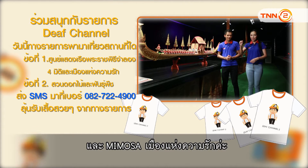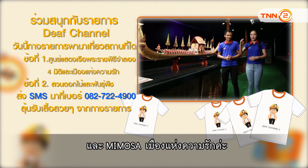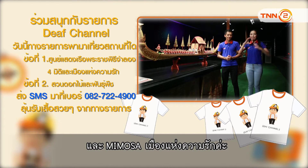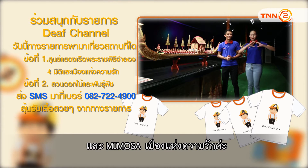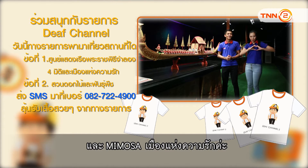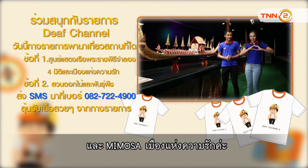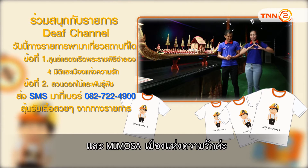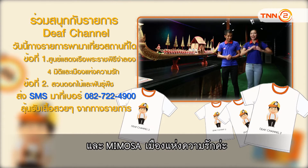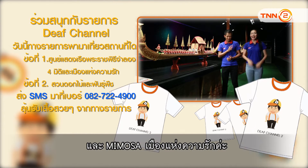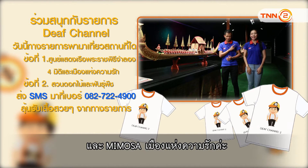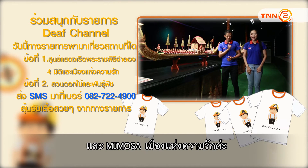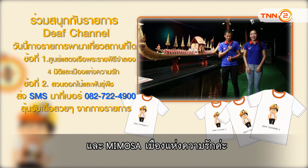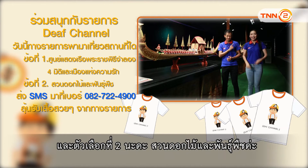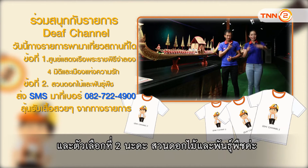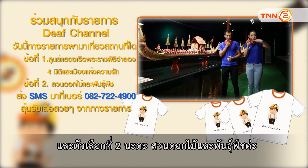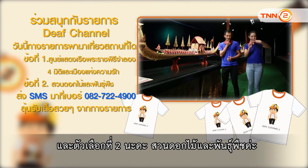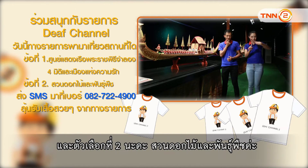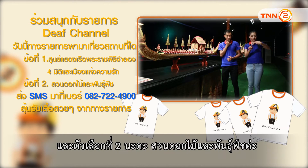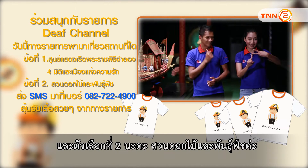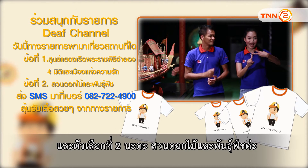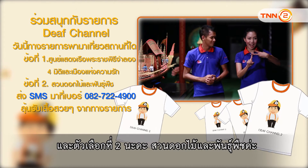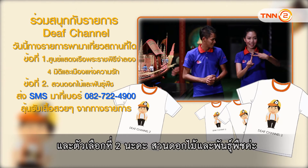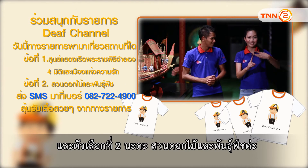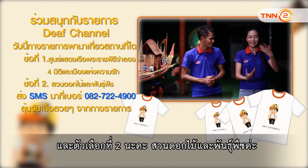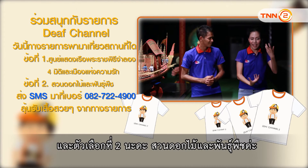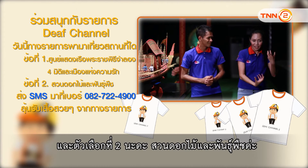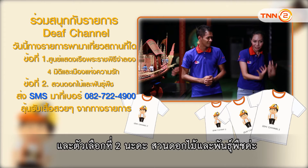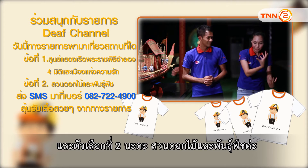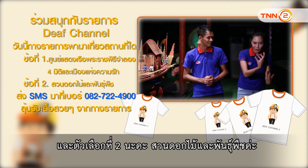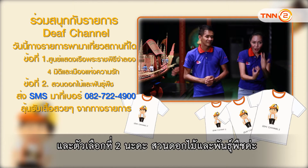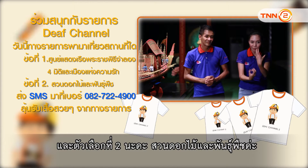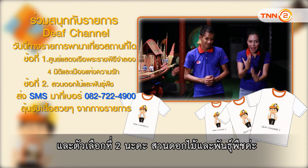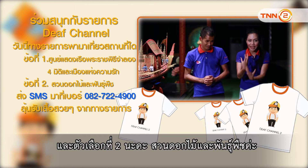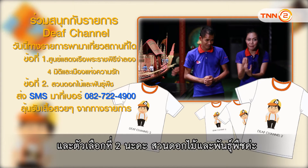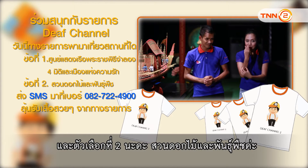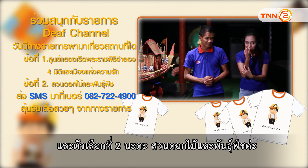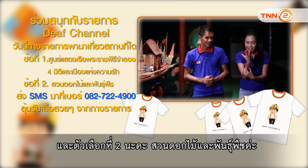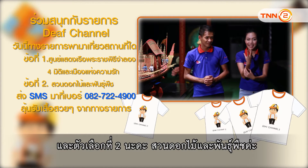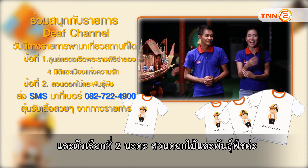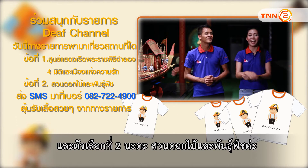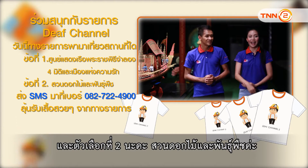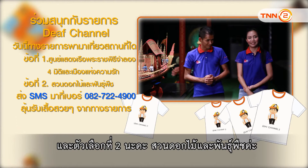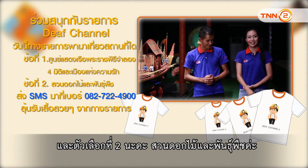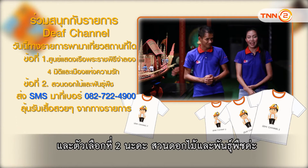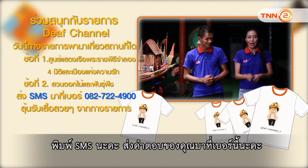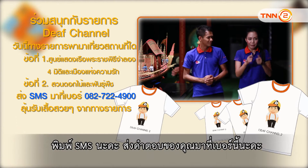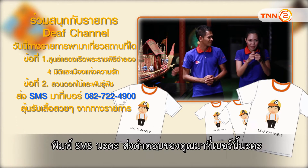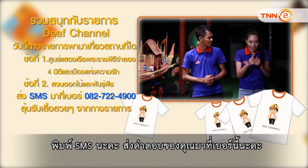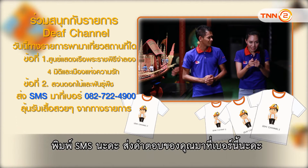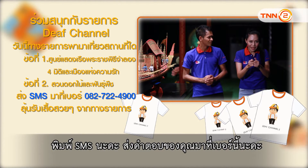มืองแห่งความรักค่ะและตัวเลือกที่2นะคะสวนดอกไม้และพันธุ์พืชค่ะพิมพ์ SMS